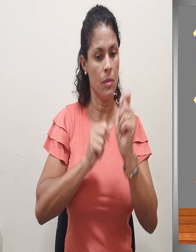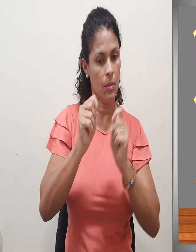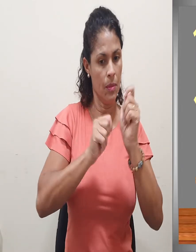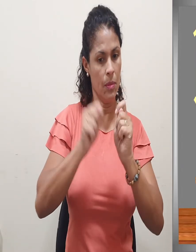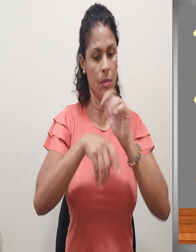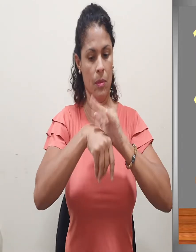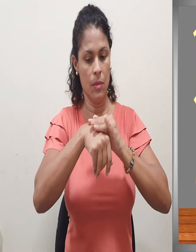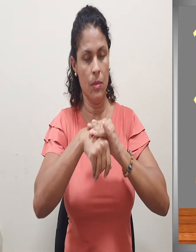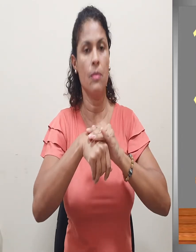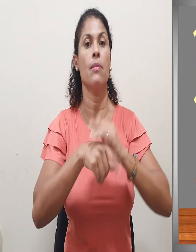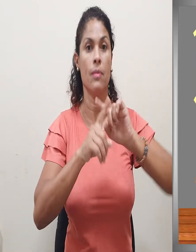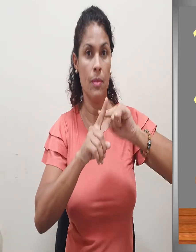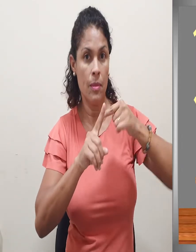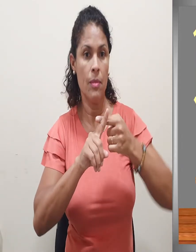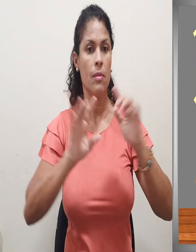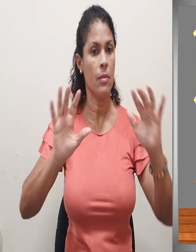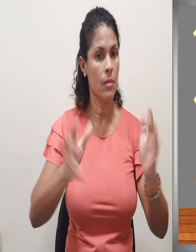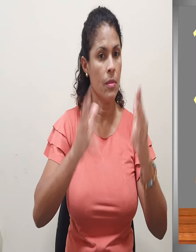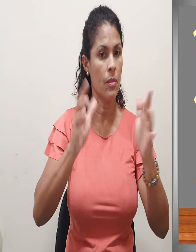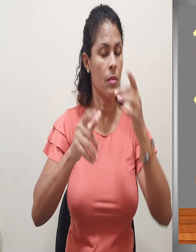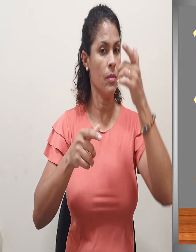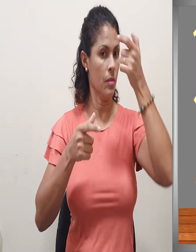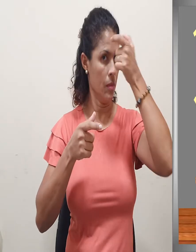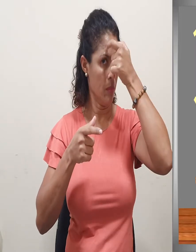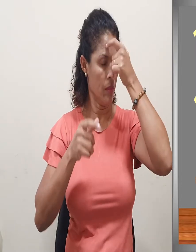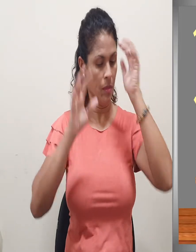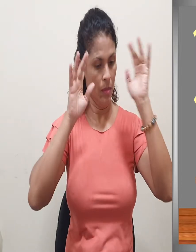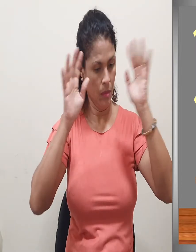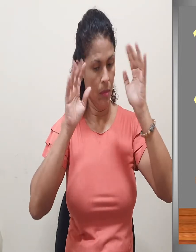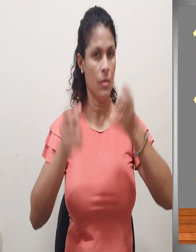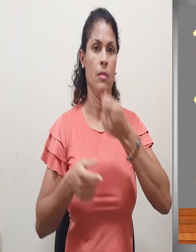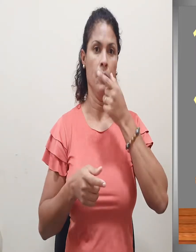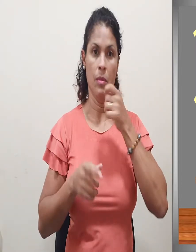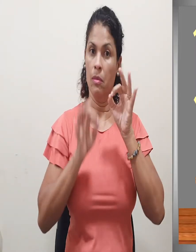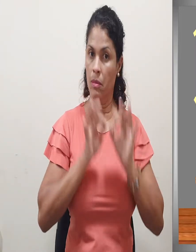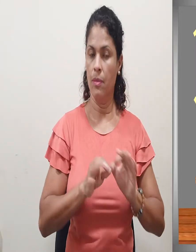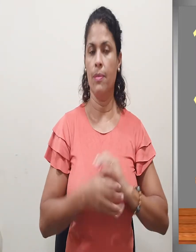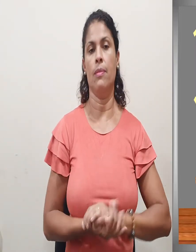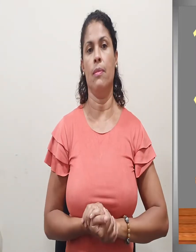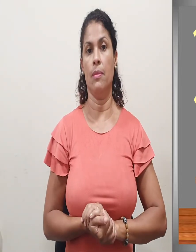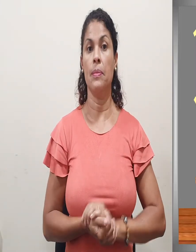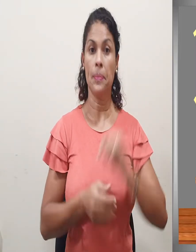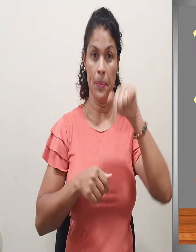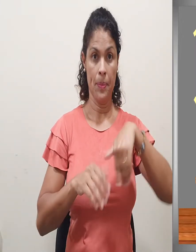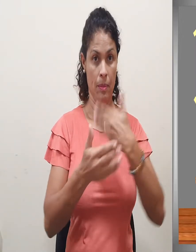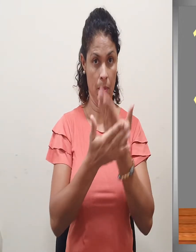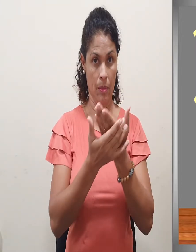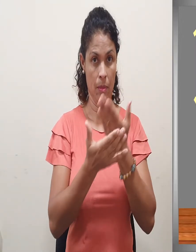com foco especial na prevenção das doenças, mas também na promoção do uso racional dos medicamentos.